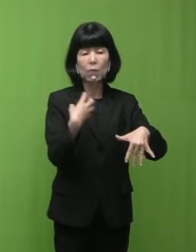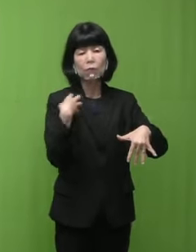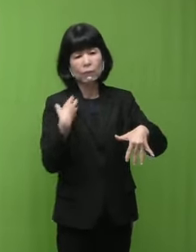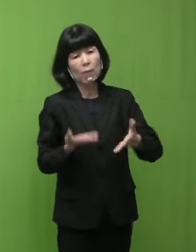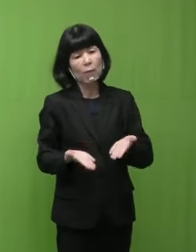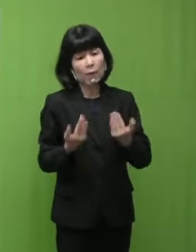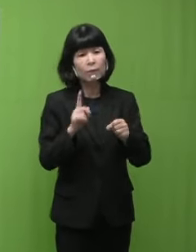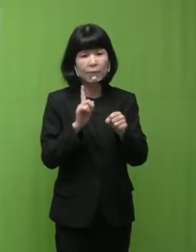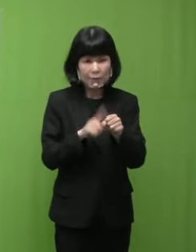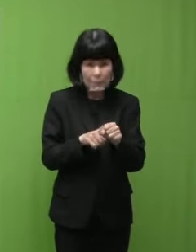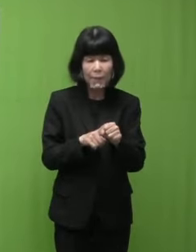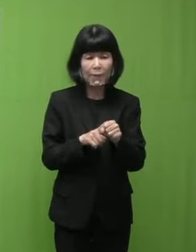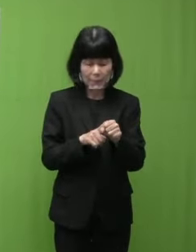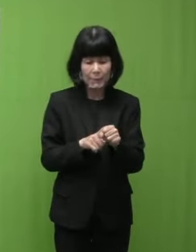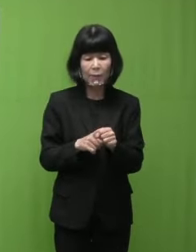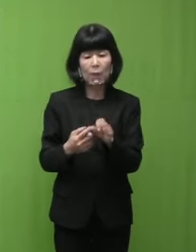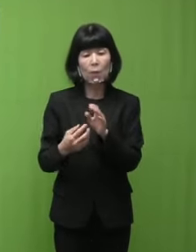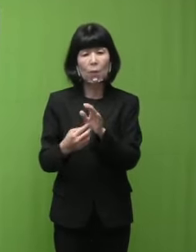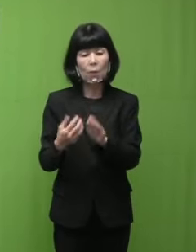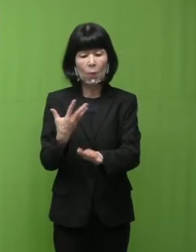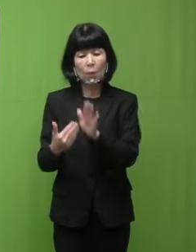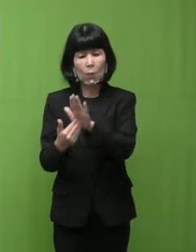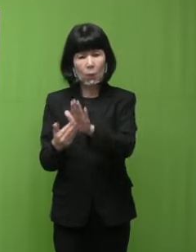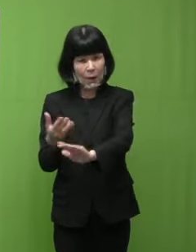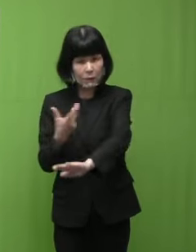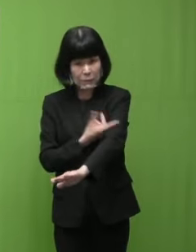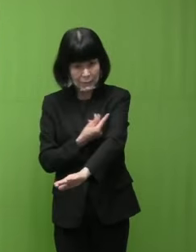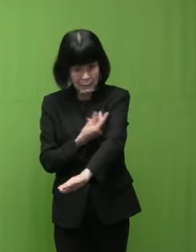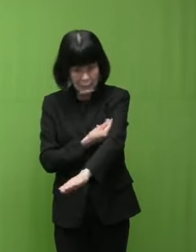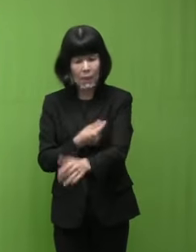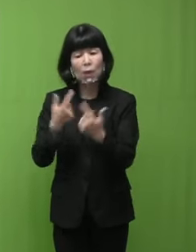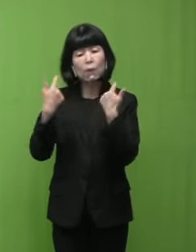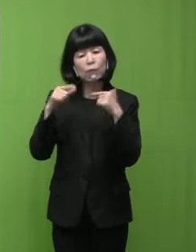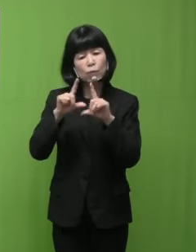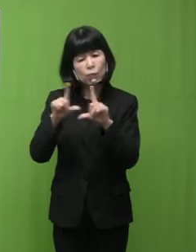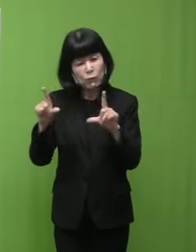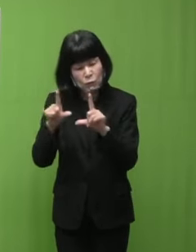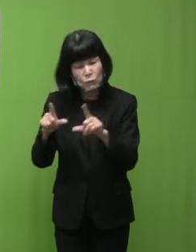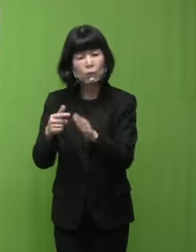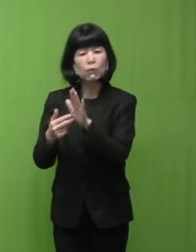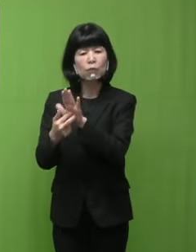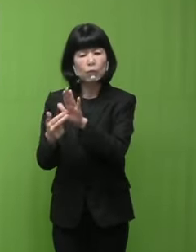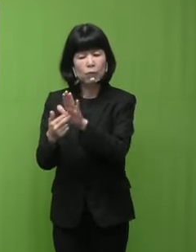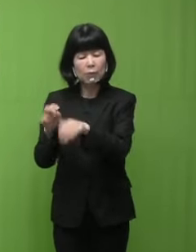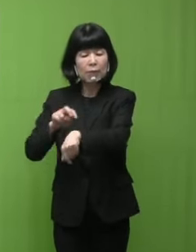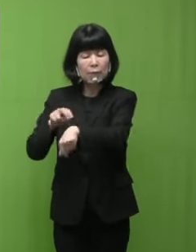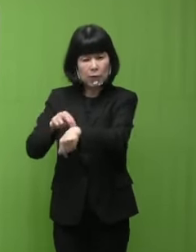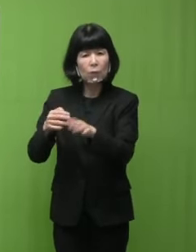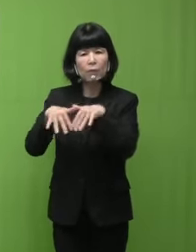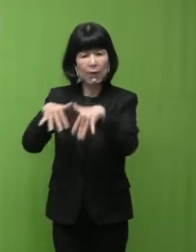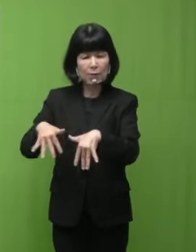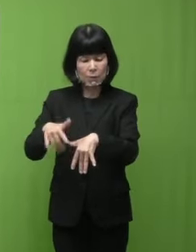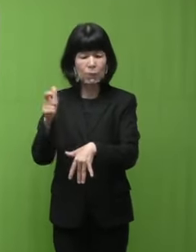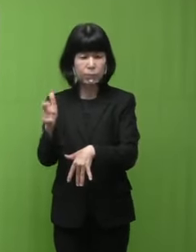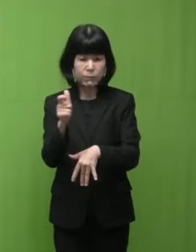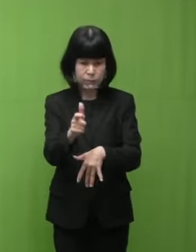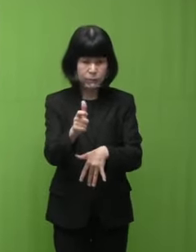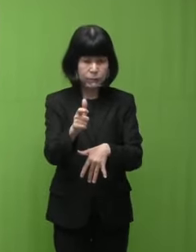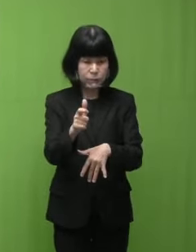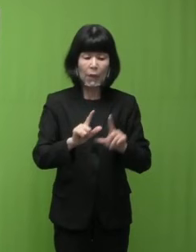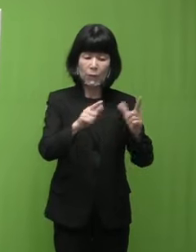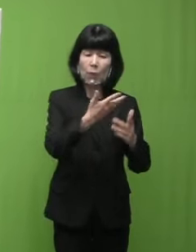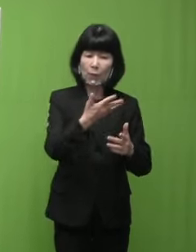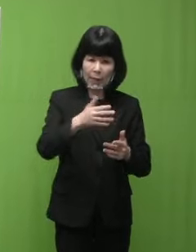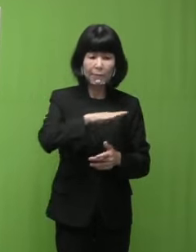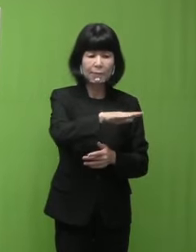下げるそれによっては口には通常医療を頃進めていくそしてへ東海3県で面的に